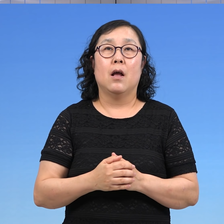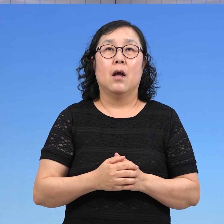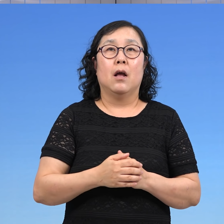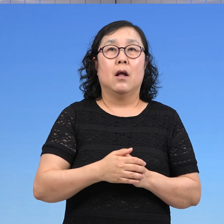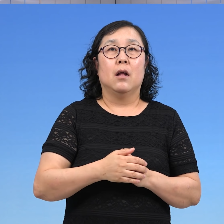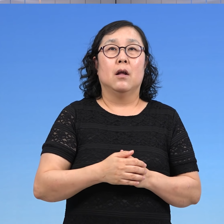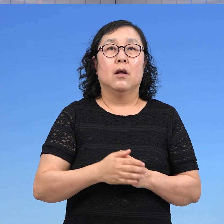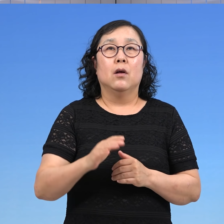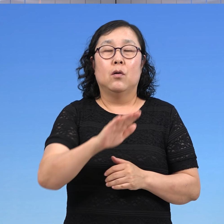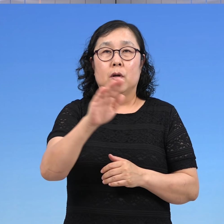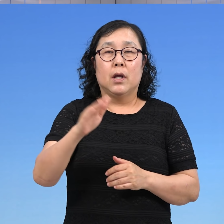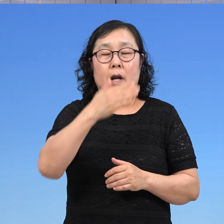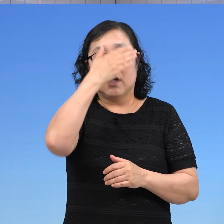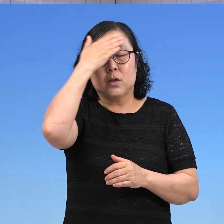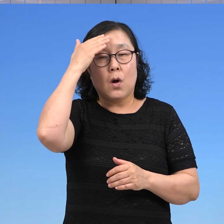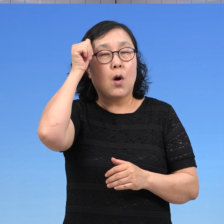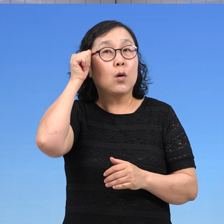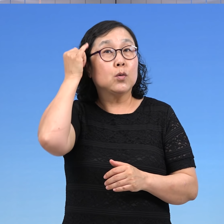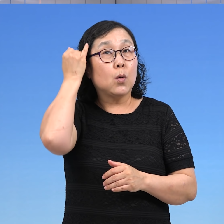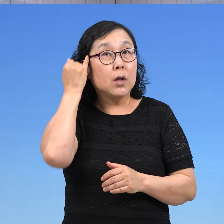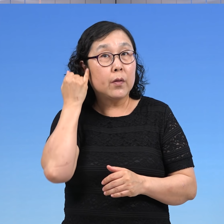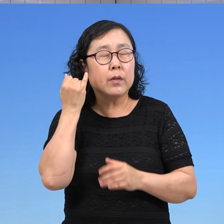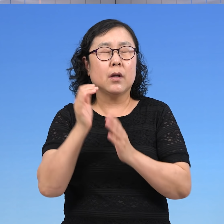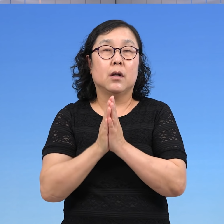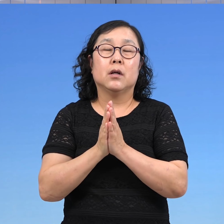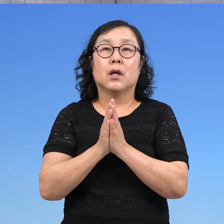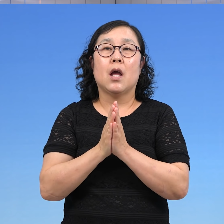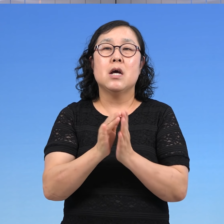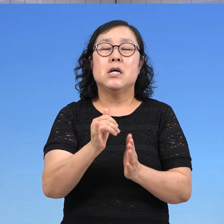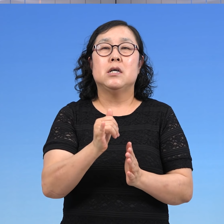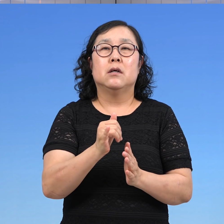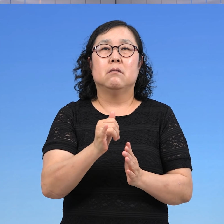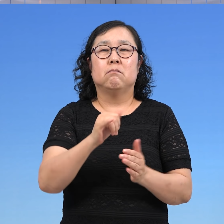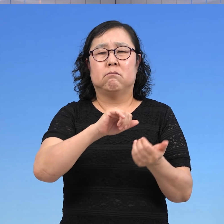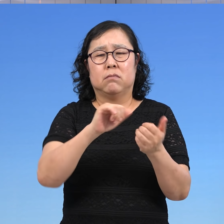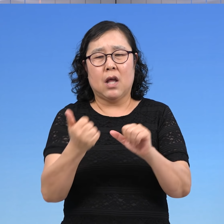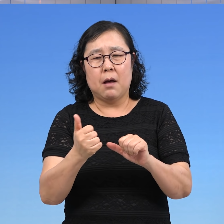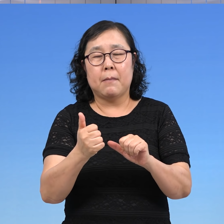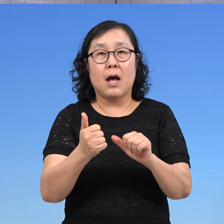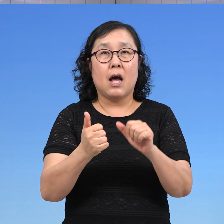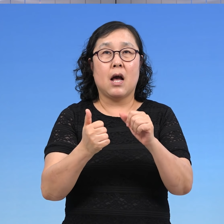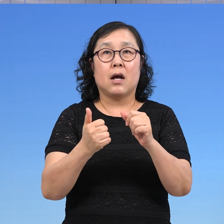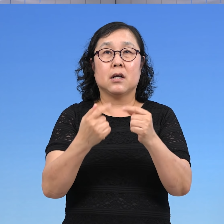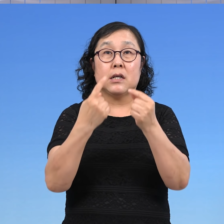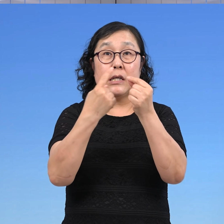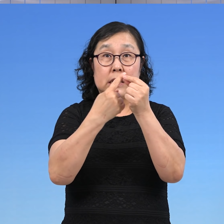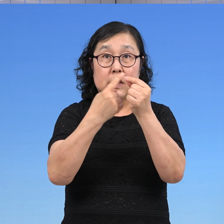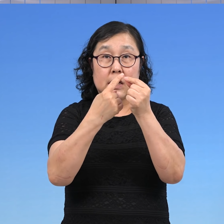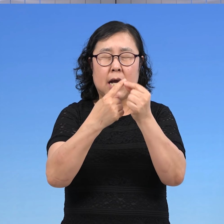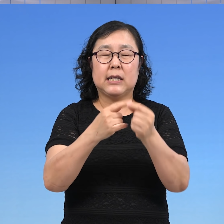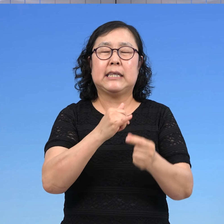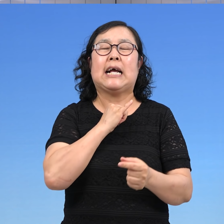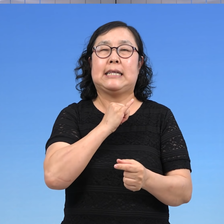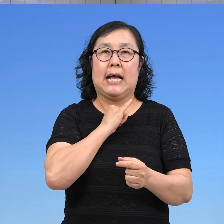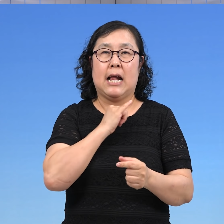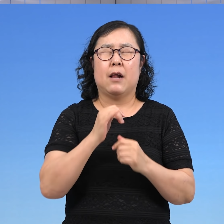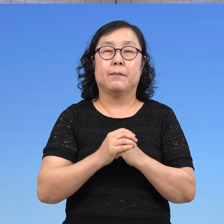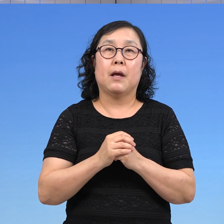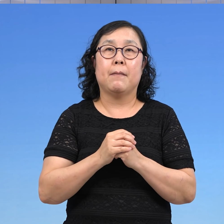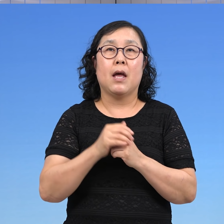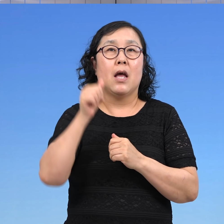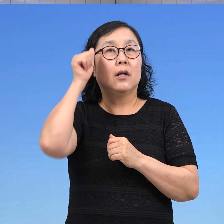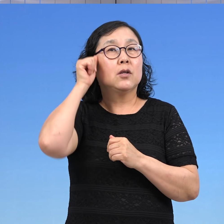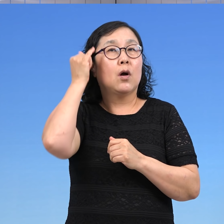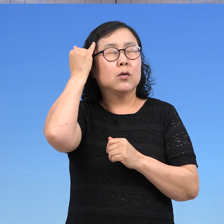우리나라 청소년 사망 원인 1위가 자살이 고 이것은 지금 뭐 11년째 계속 이루어지고 일어나고 있는 일이고 또